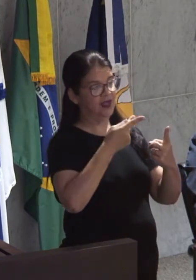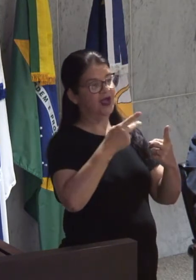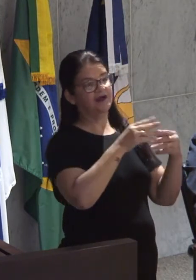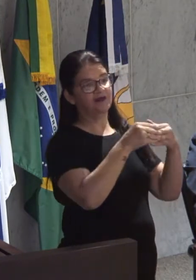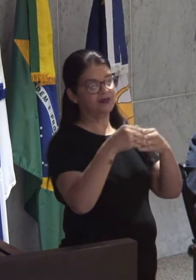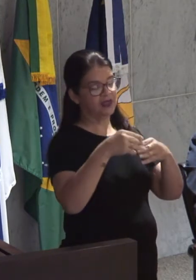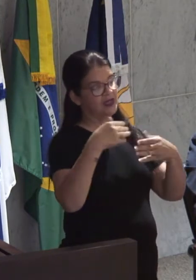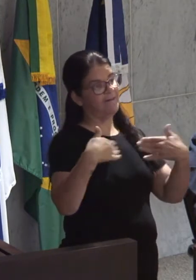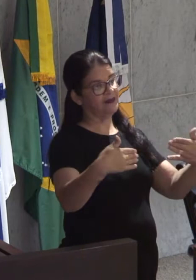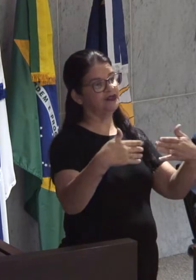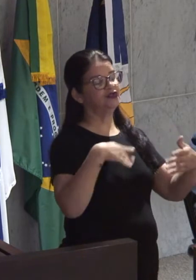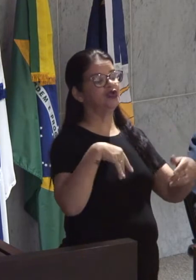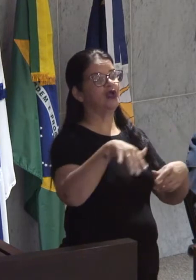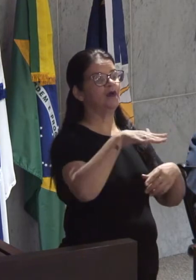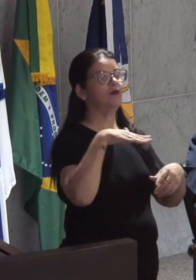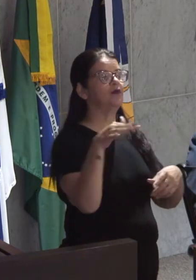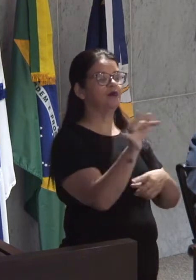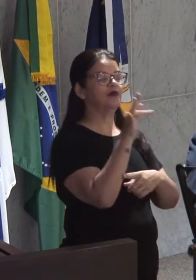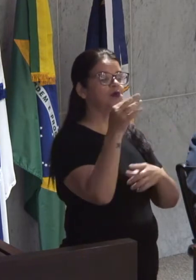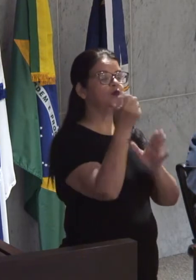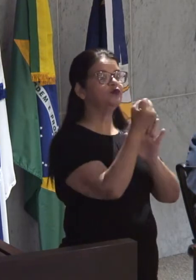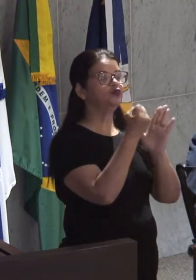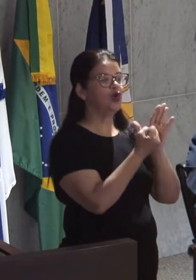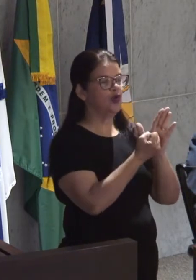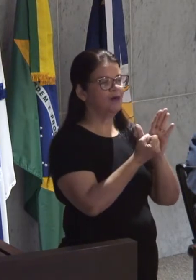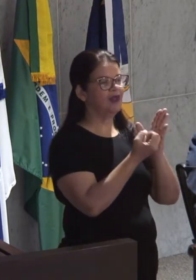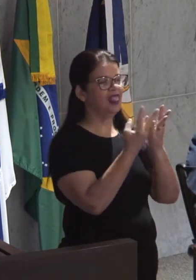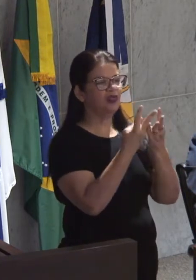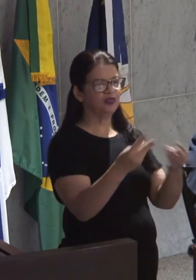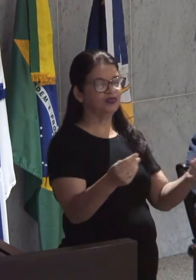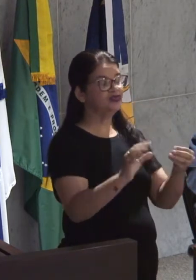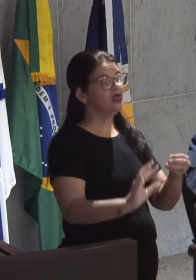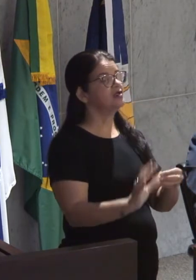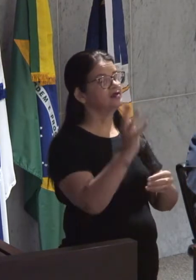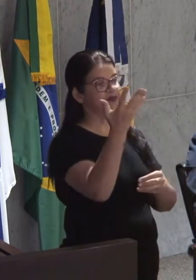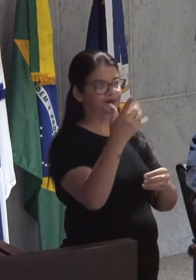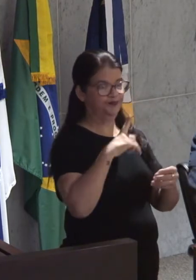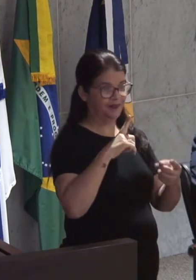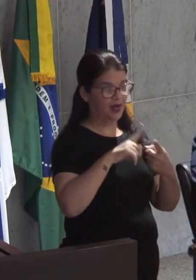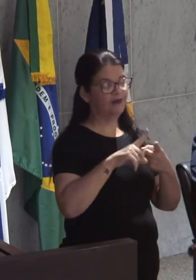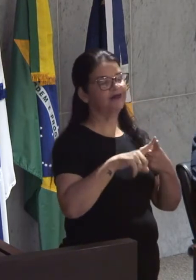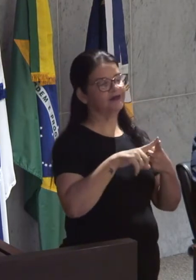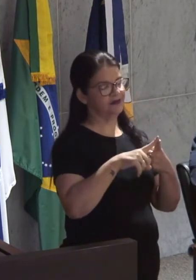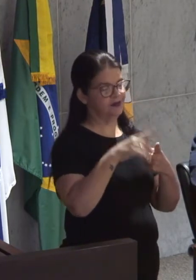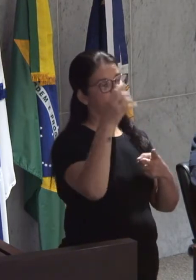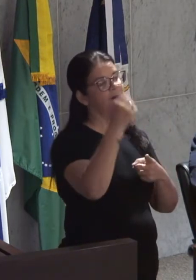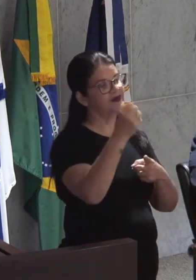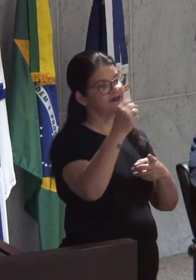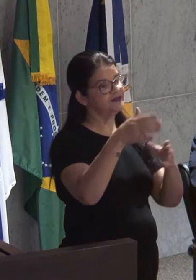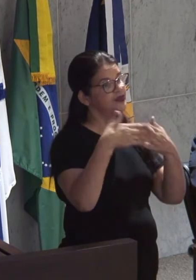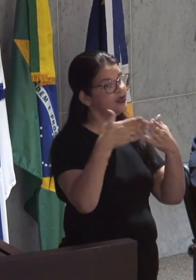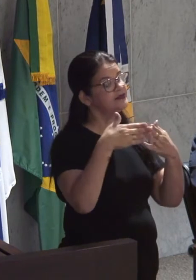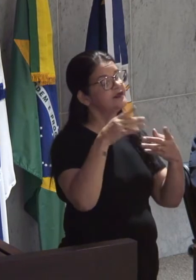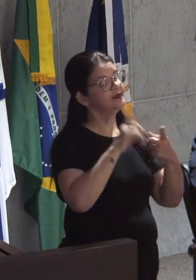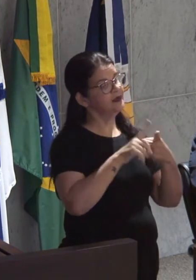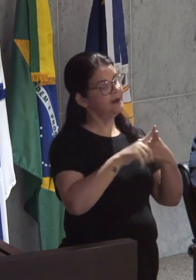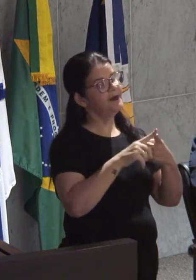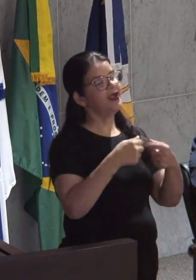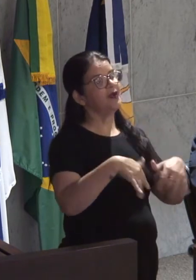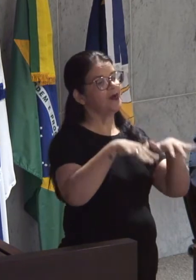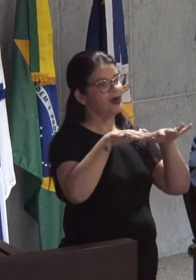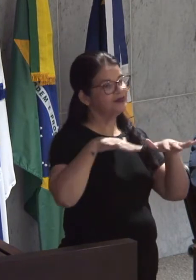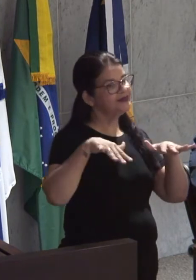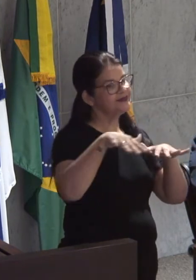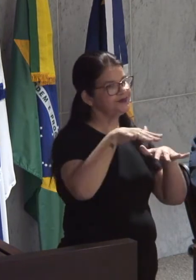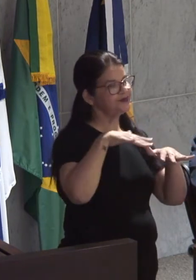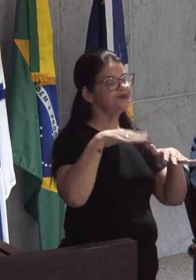Ministério Público Federal um documento do descaso que está acontecendo com a Previdência e solicitando também uma audiência